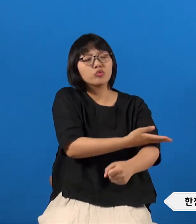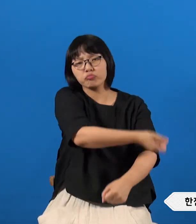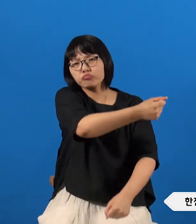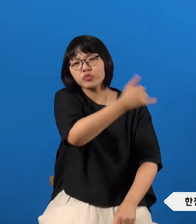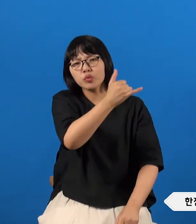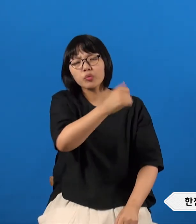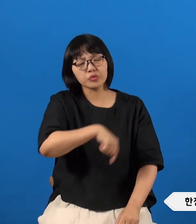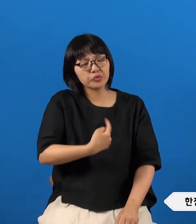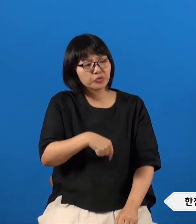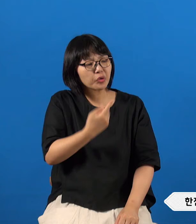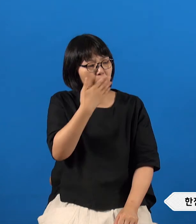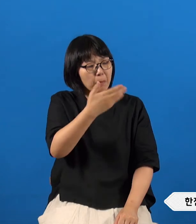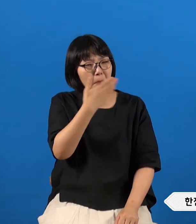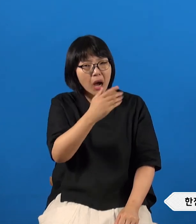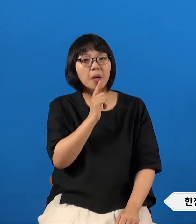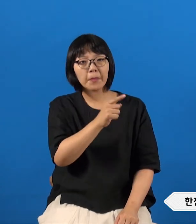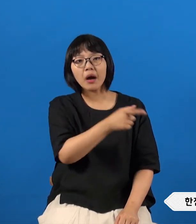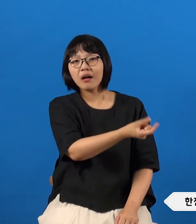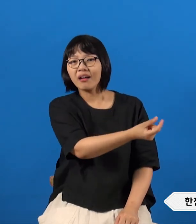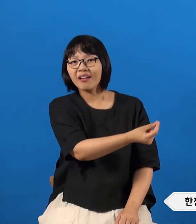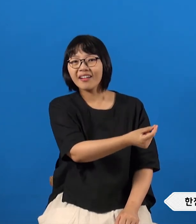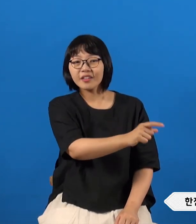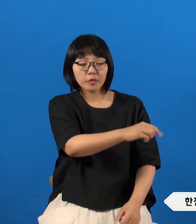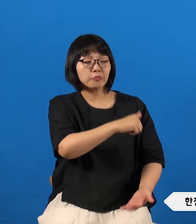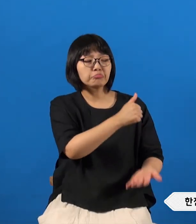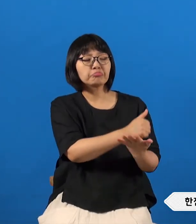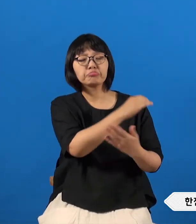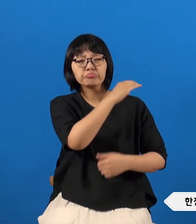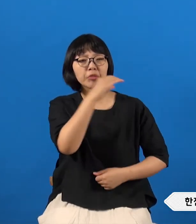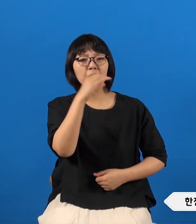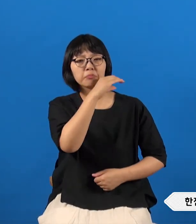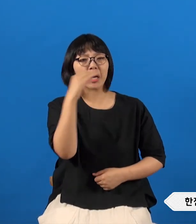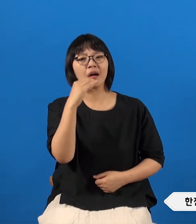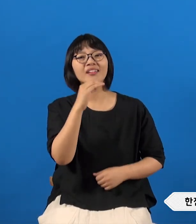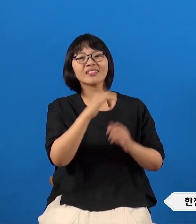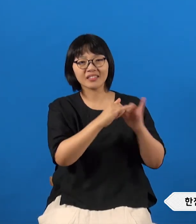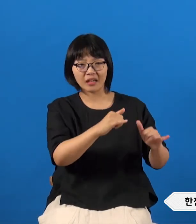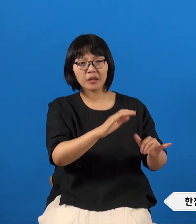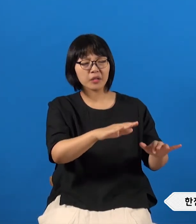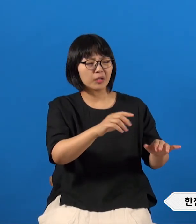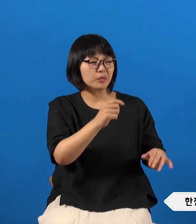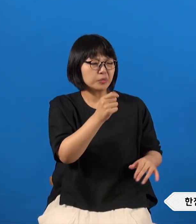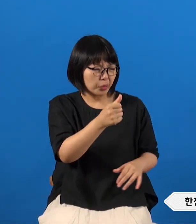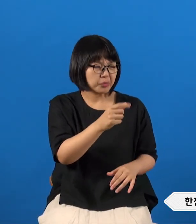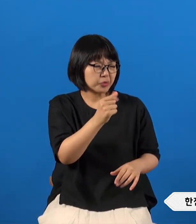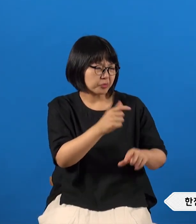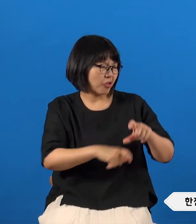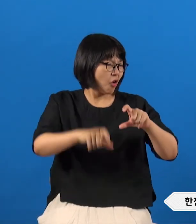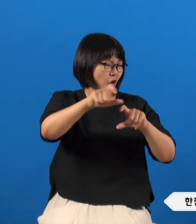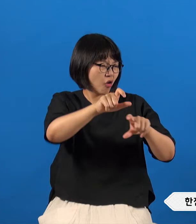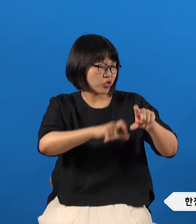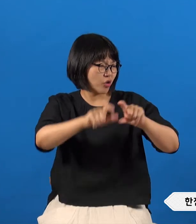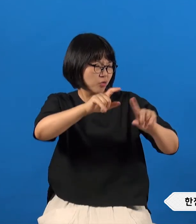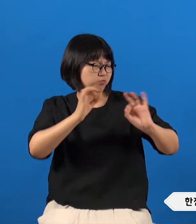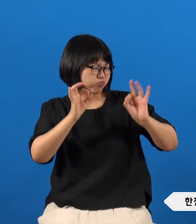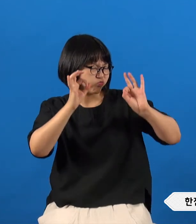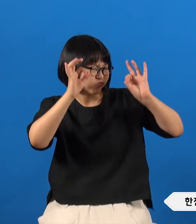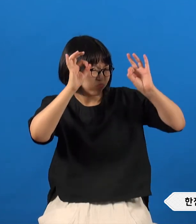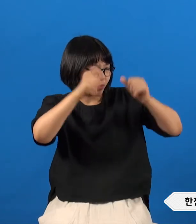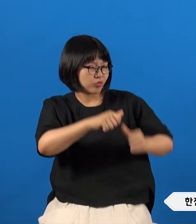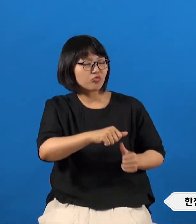아닙니까? 당신도 제법 어렵습니다. 그래서 조금만 더 노력하면 구원의 자리에 이를